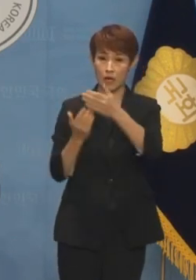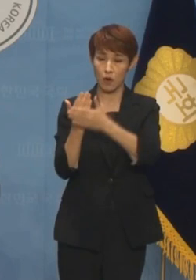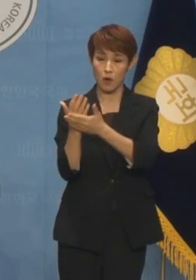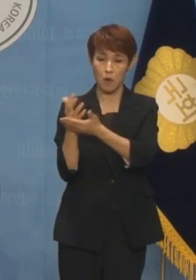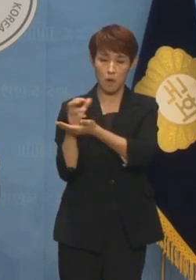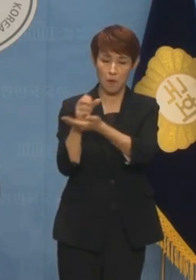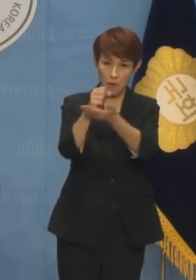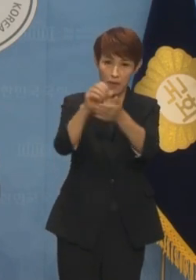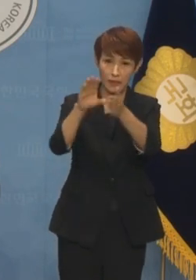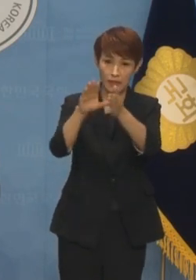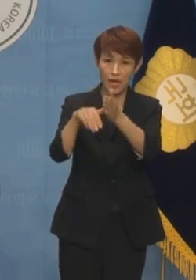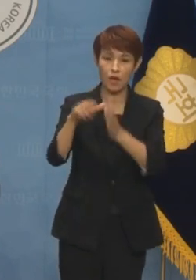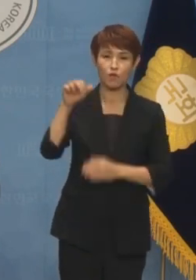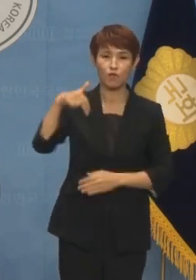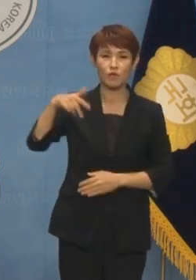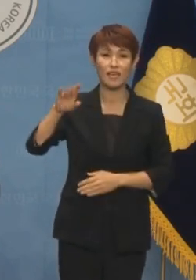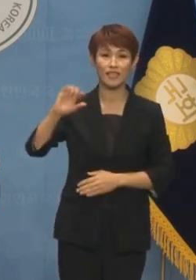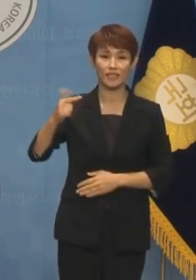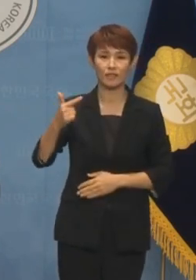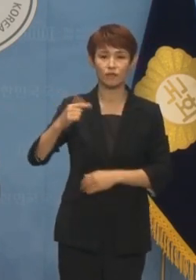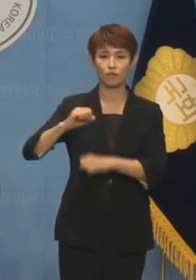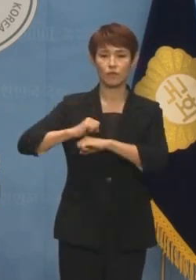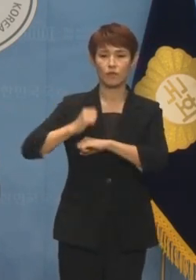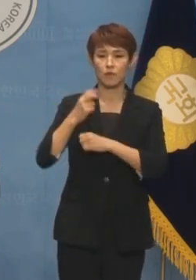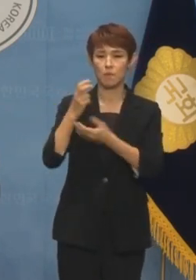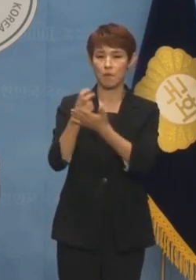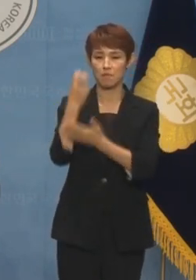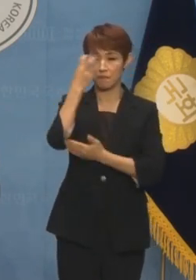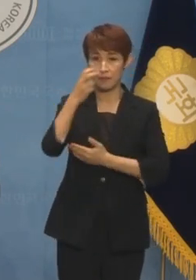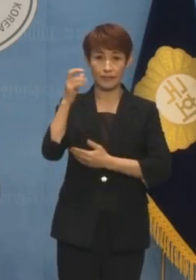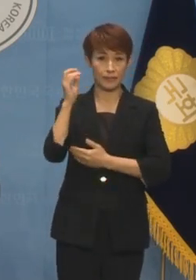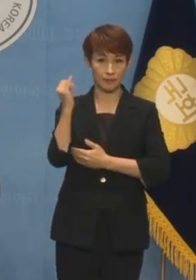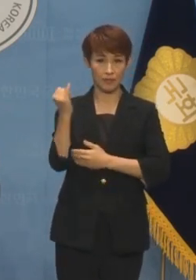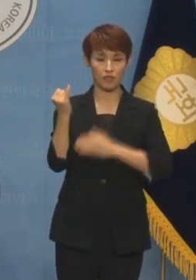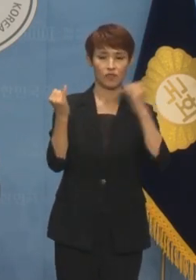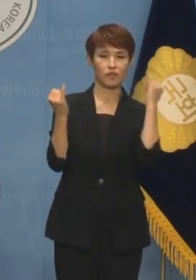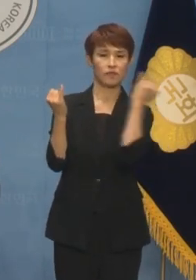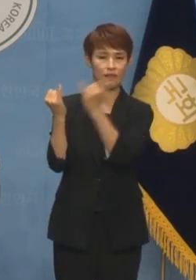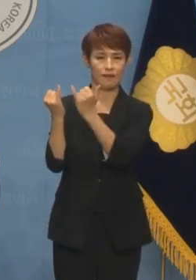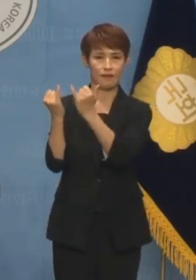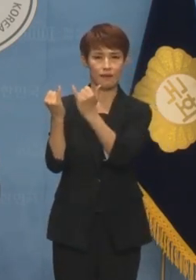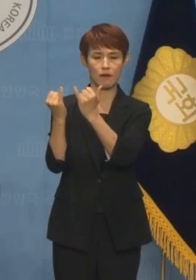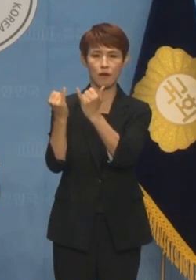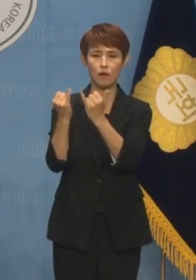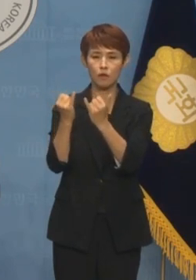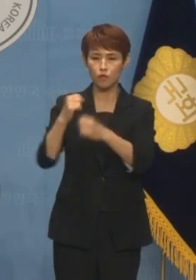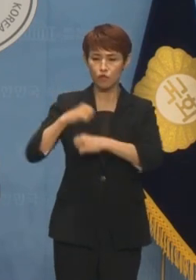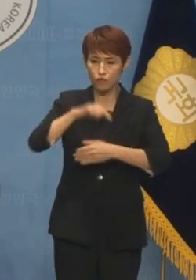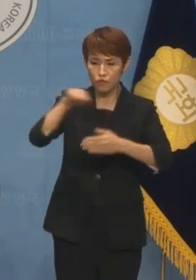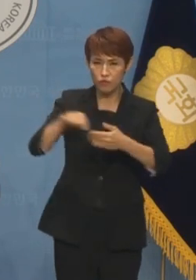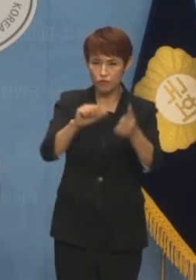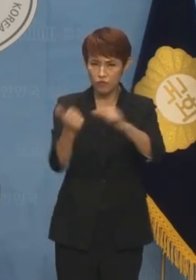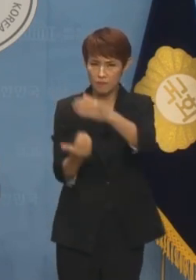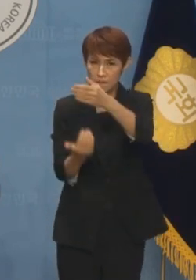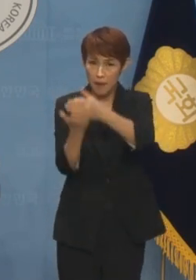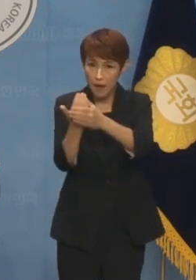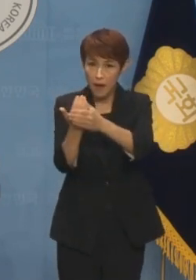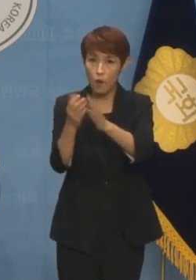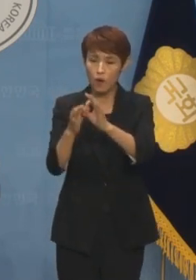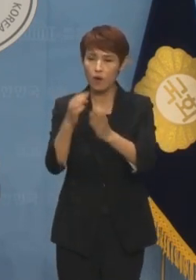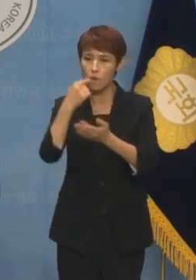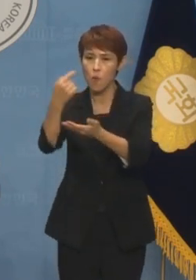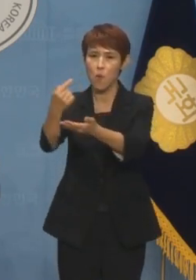당일 유재은 국방부 법무관리관에게 전화해 군 사망사건 처리 방향에 대한